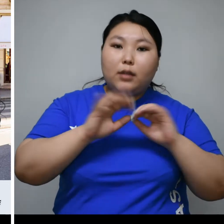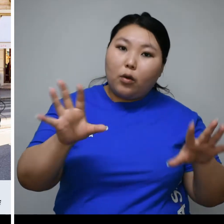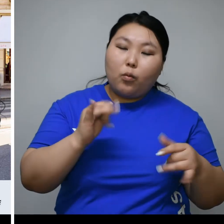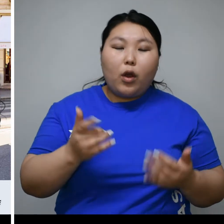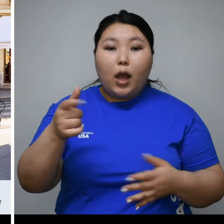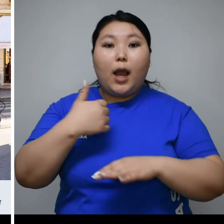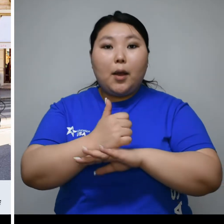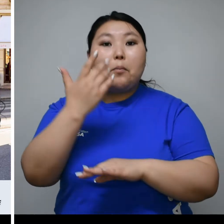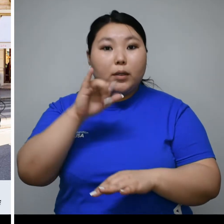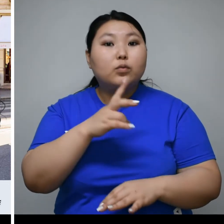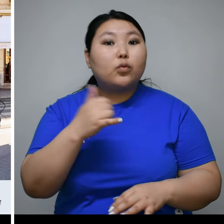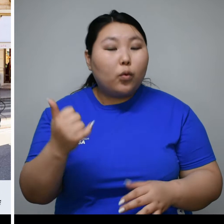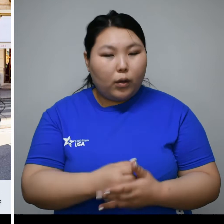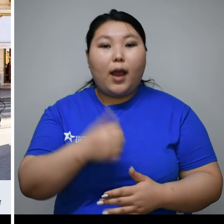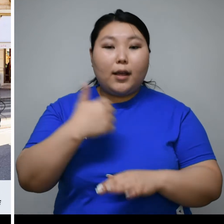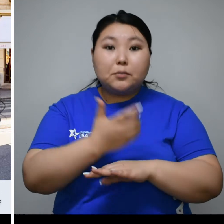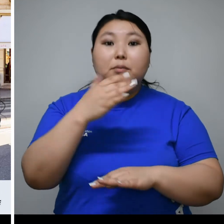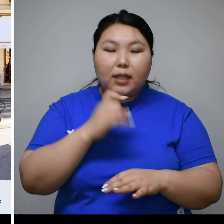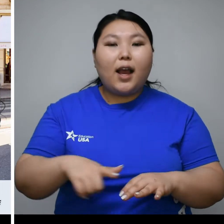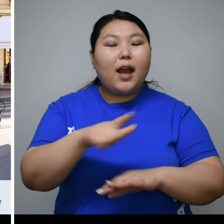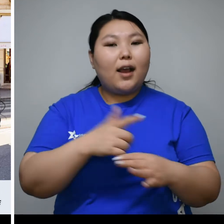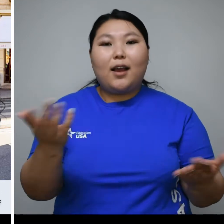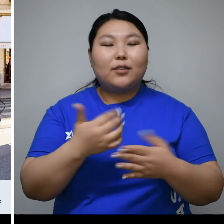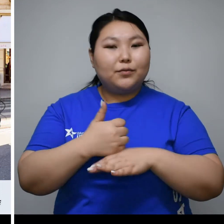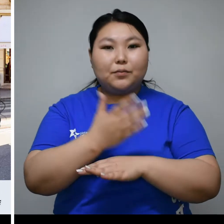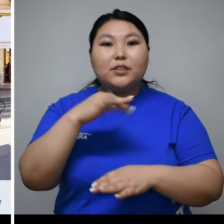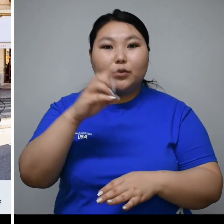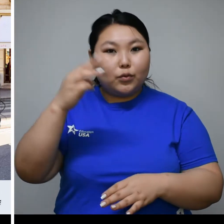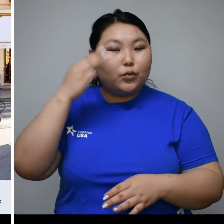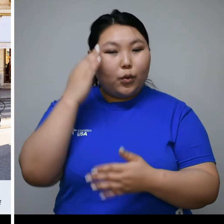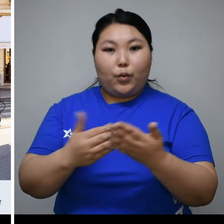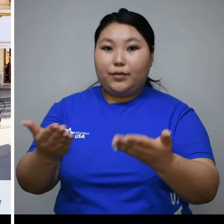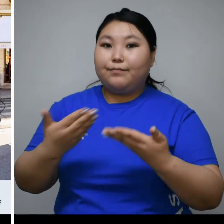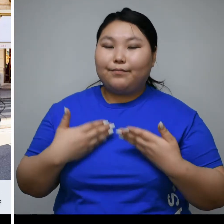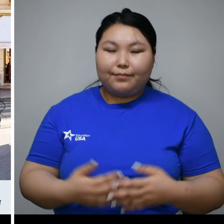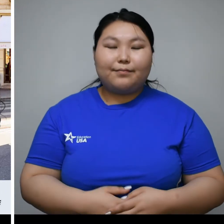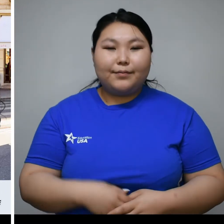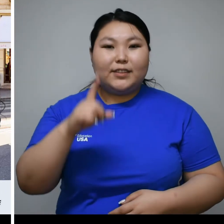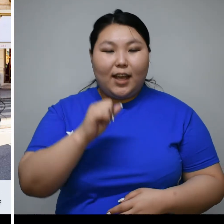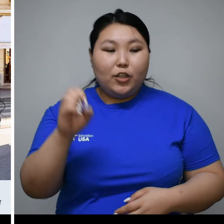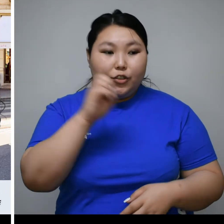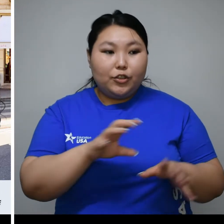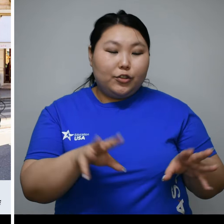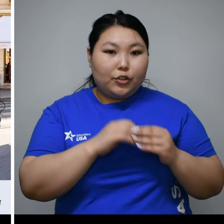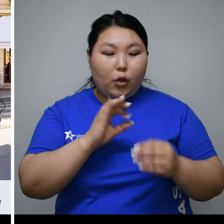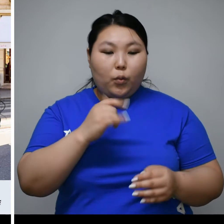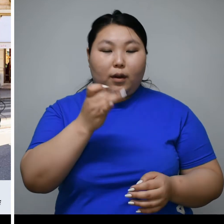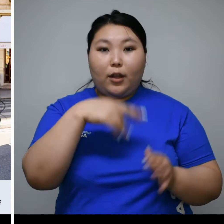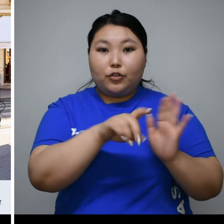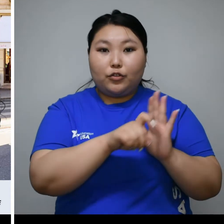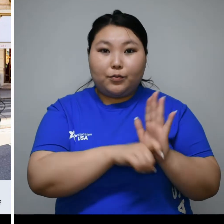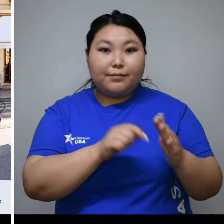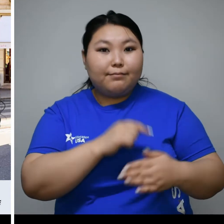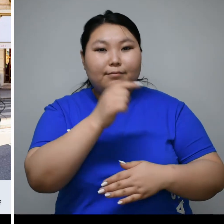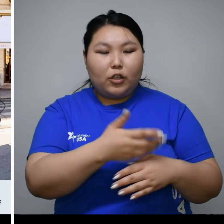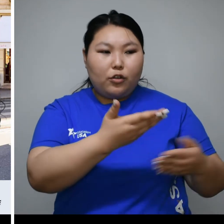Тэр үеэр нь одоо аялж исэн үү? Тэгээд аялж исэн бол аялж исэн төршлөхөөс бас бидэнтэй болцож А ерөнхийдөө югроот хөтөлбөрийн цаанаас